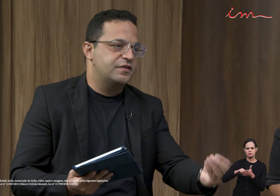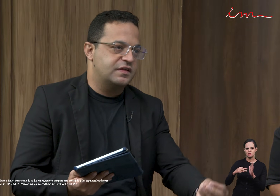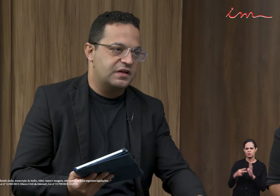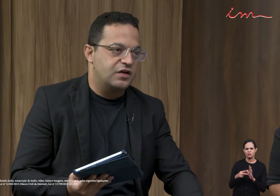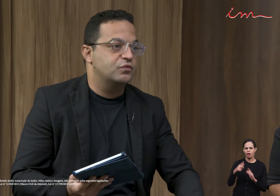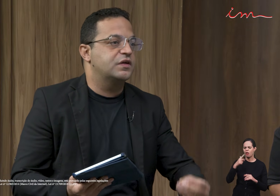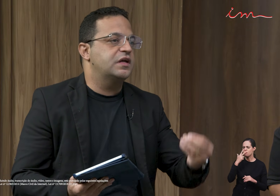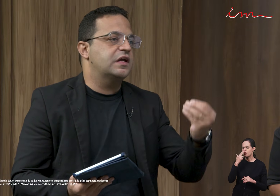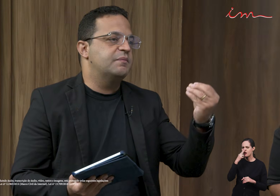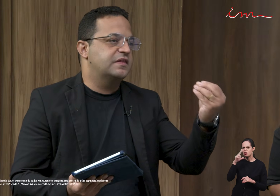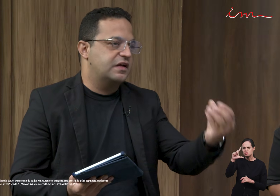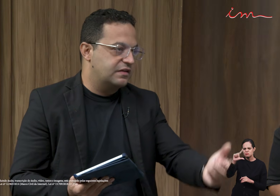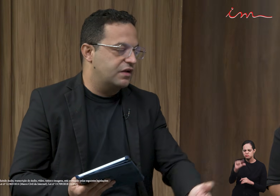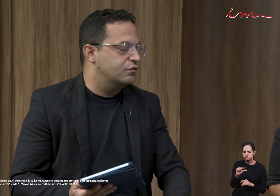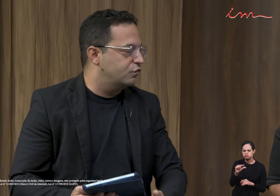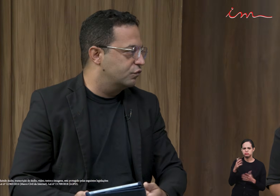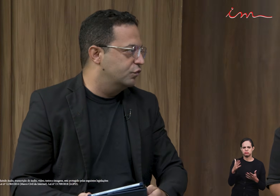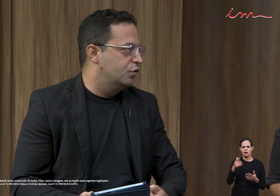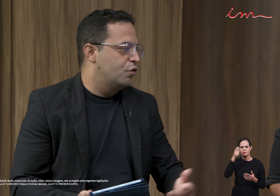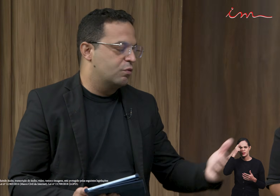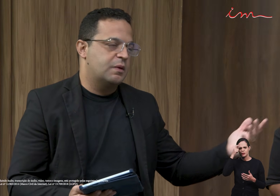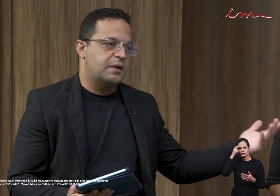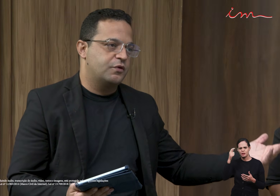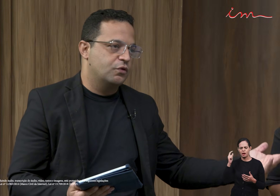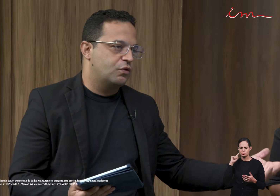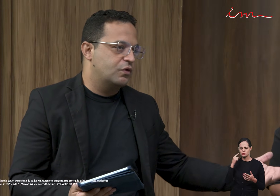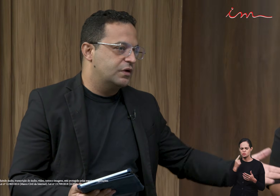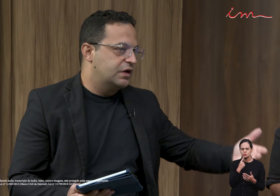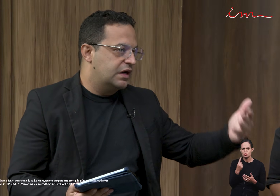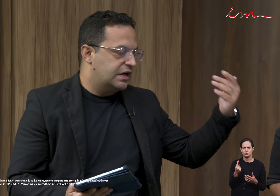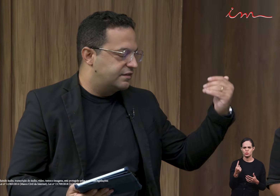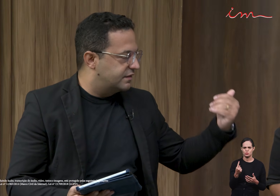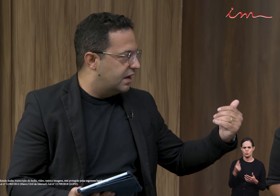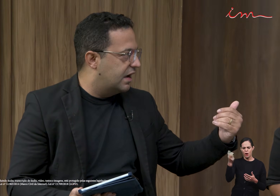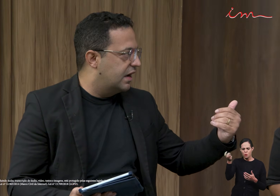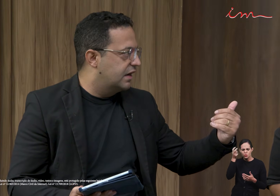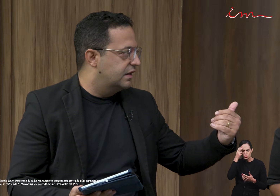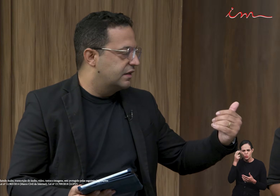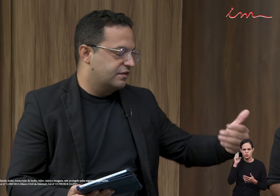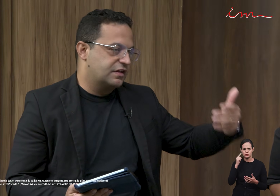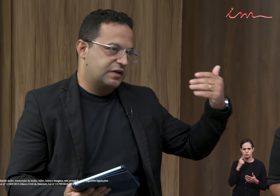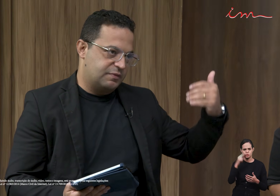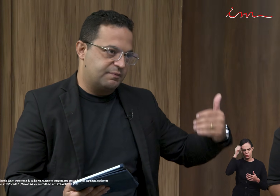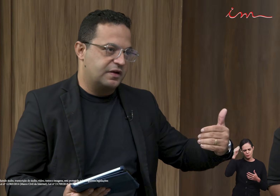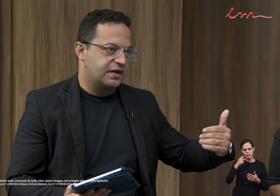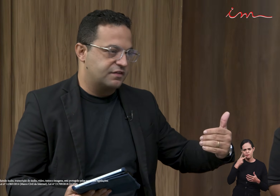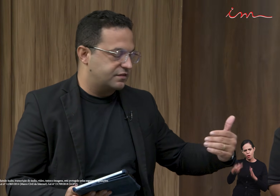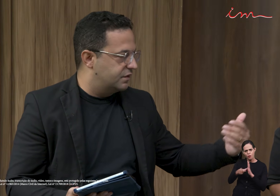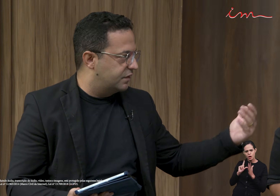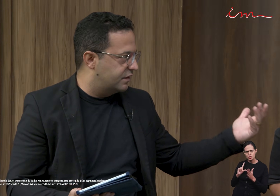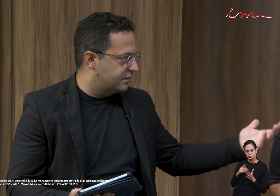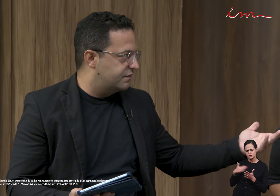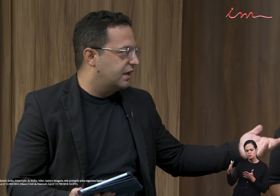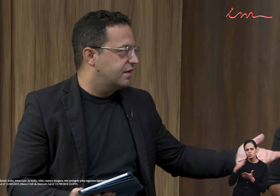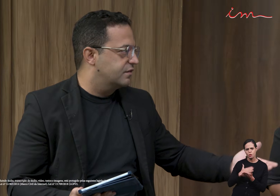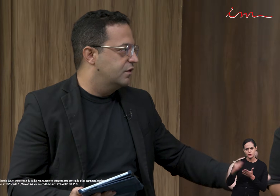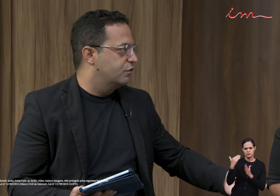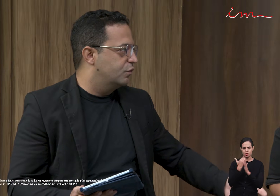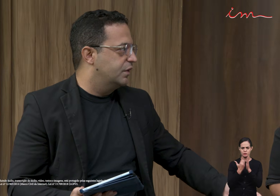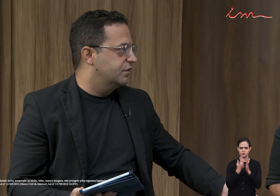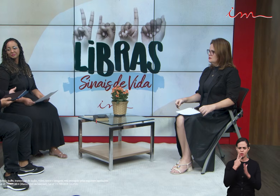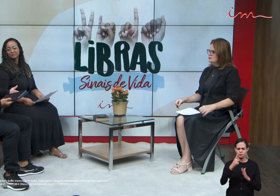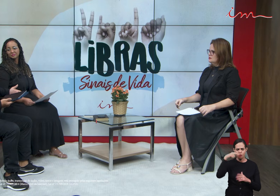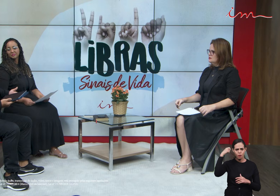é a língua de sinais, o que é a mentalidade do surdo, como a Mabi colocou antes que a gente estava aqui preparando a gravação. Eu queria que você